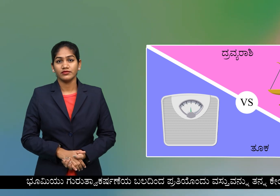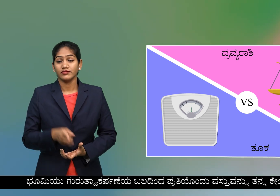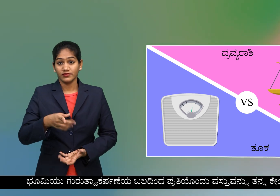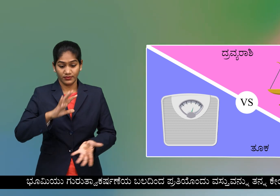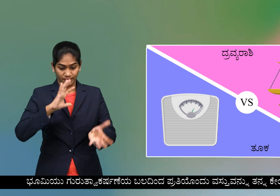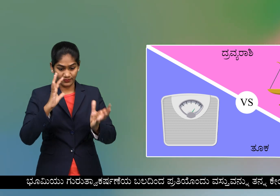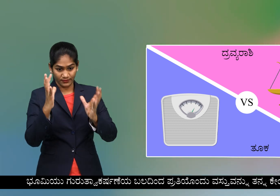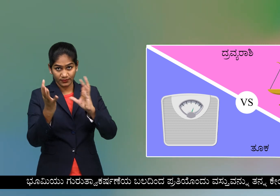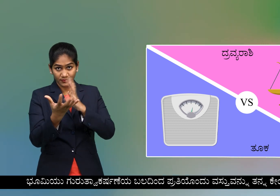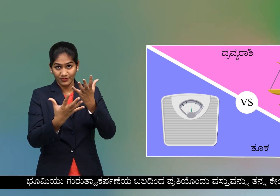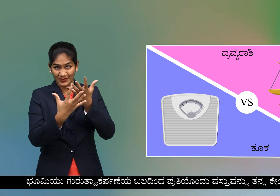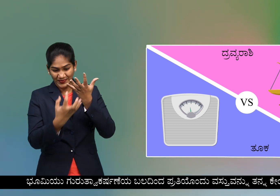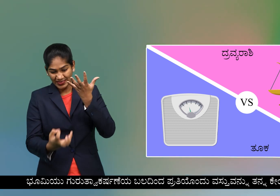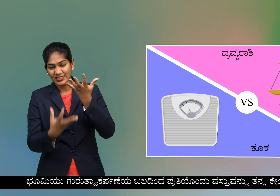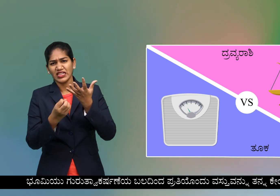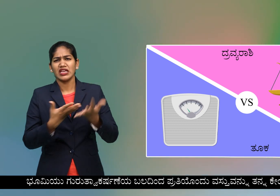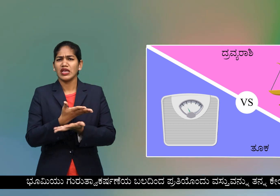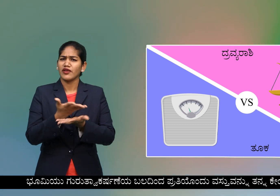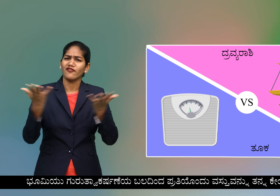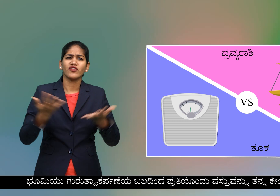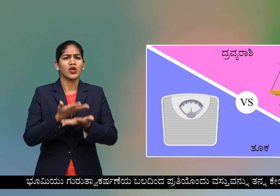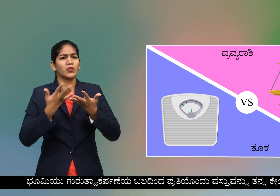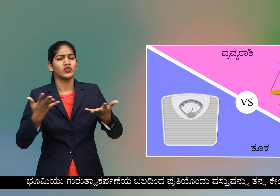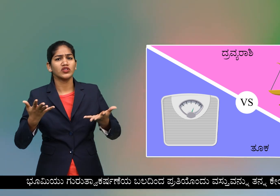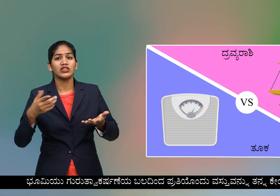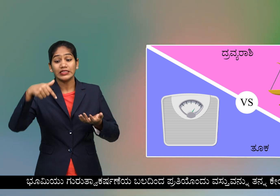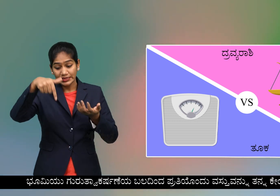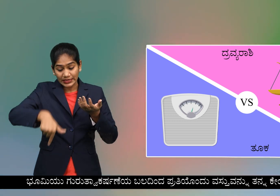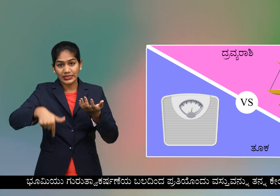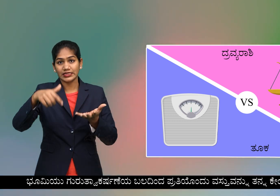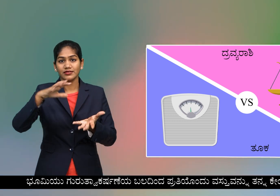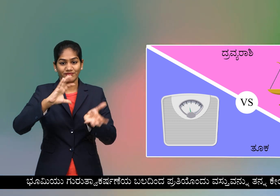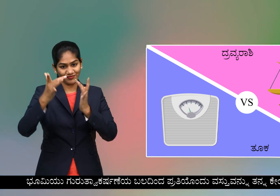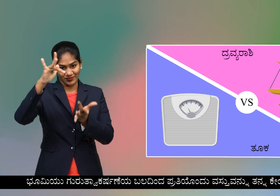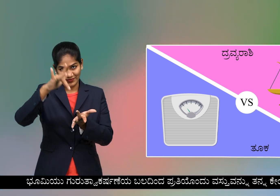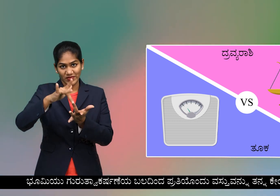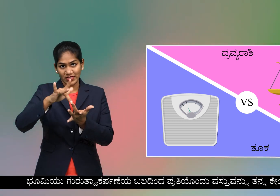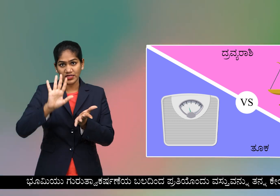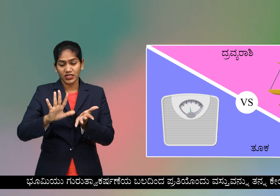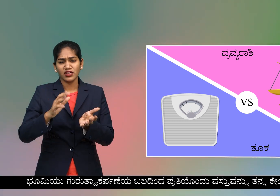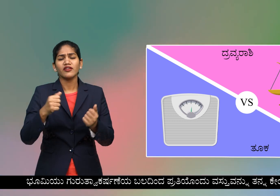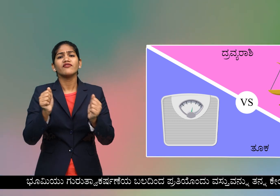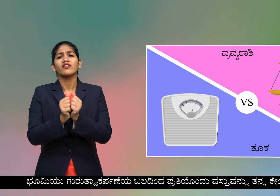ಭೂಮಿಯು ಗುರುತ್ವಾಕರ್ಷಣೆಯ ಬಲದಿಂದ ಪ್ರತಿಯೊಂದು ವಸ್ತುವನ್ನು ತನ್ನ ಕೇಂದ್ರದ ಕಡೆಗೆ ಆಕರ್ಷಿಸುತ್ತದೆ.